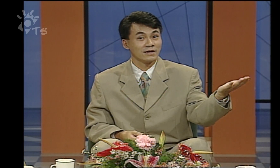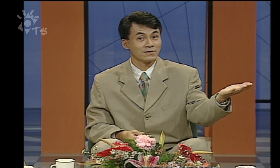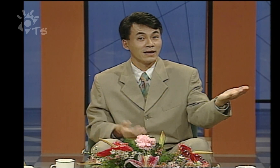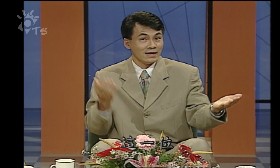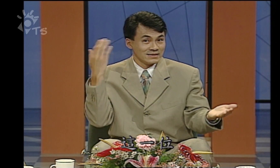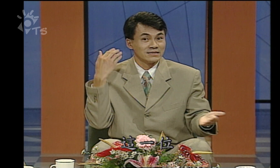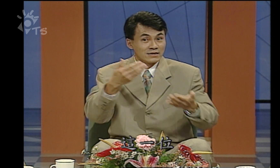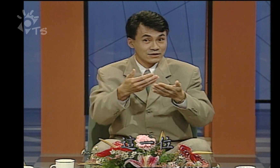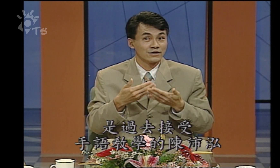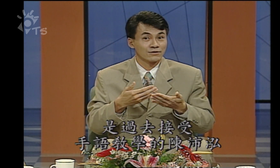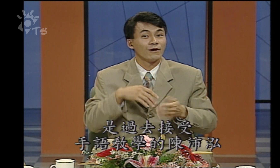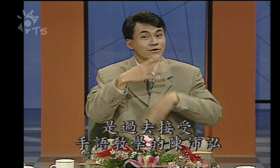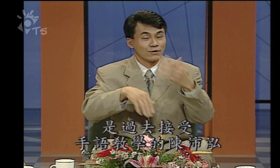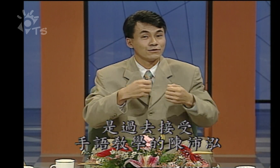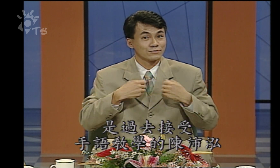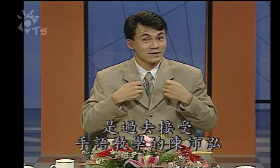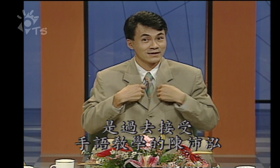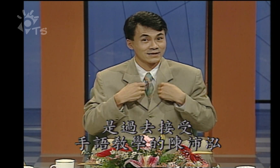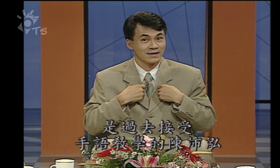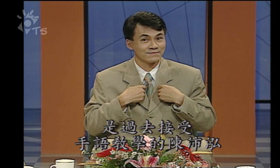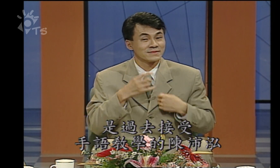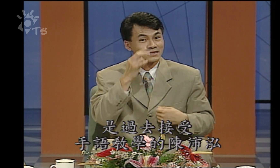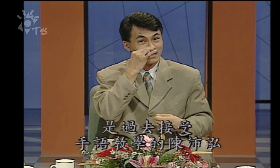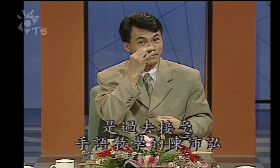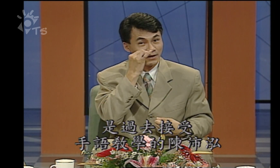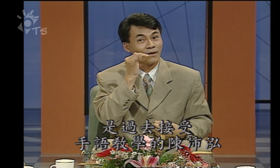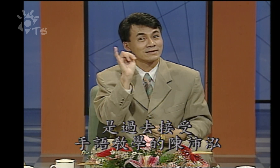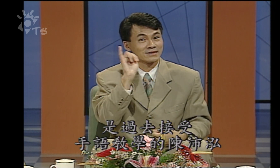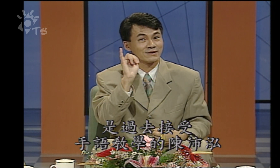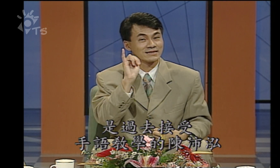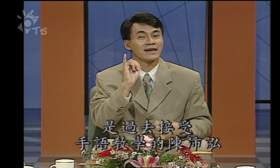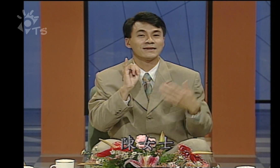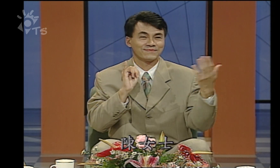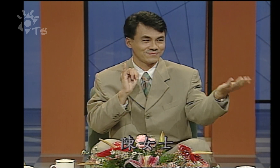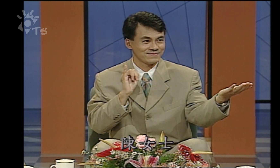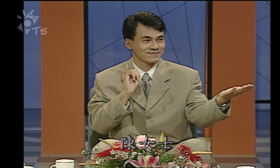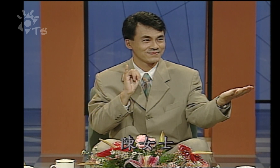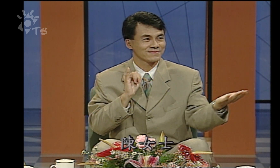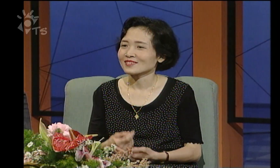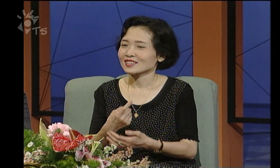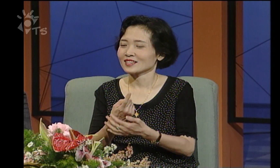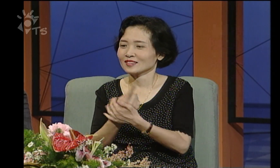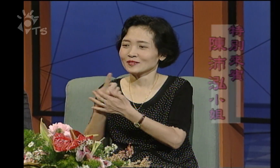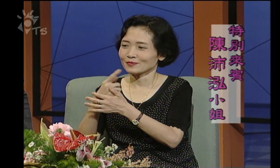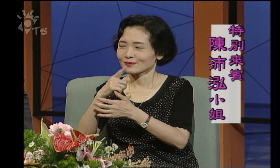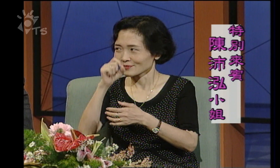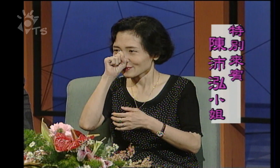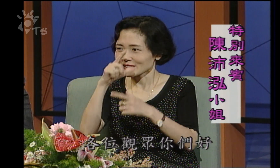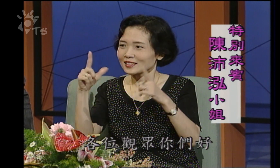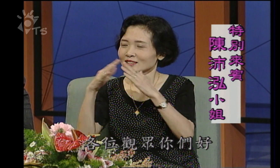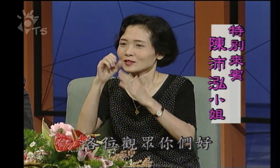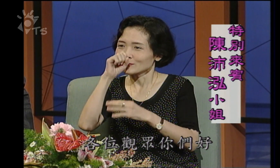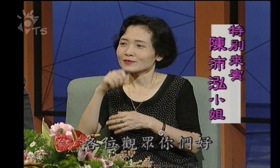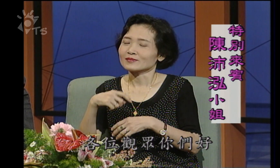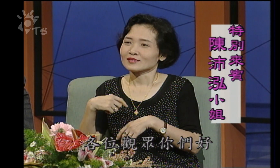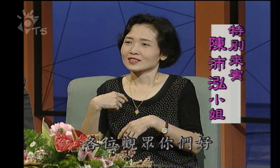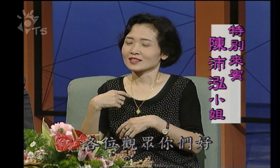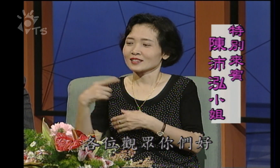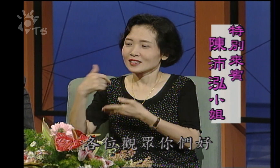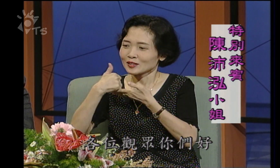这一位呢，是过去接受手语教学的陈佩红陈女士。 各位观众你们好，